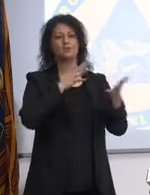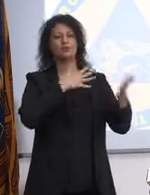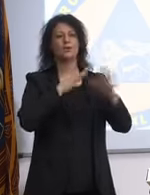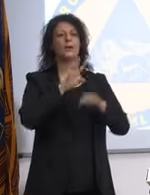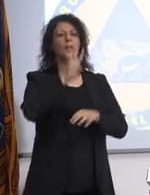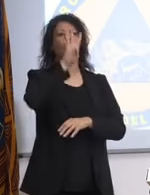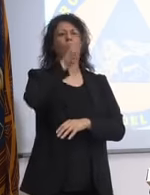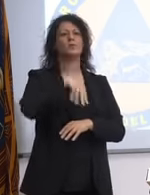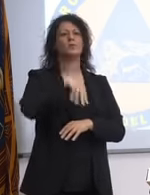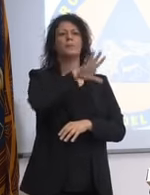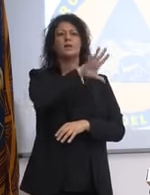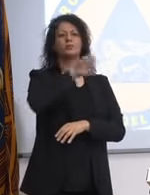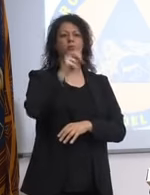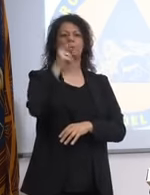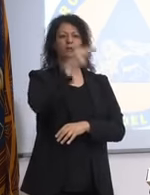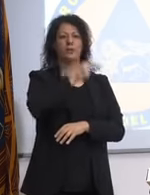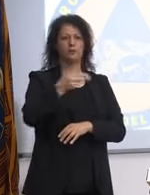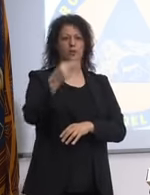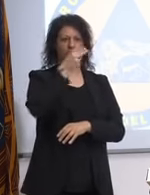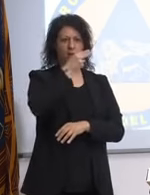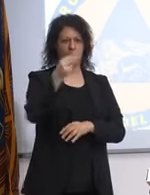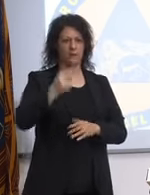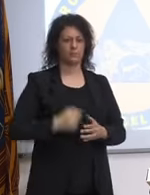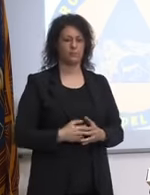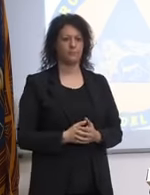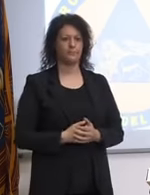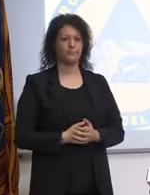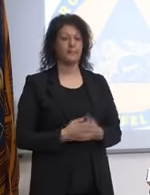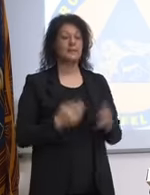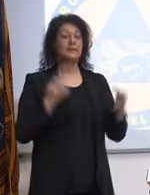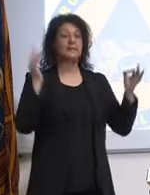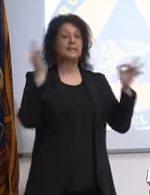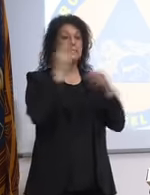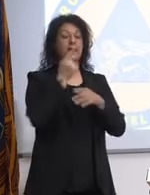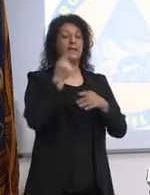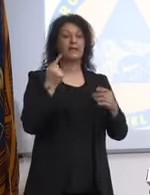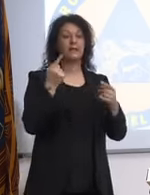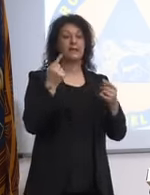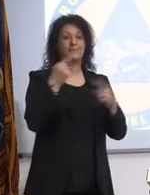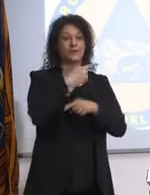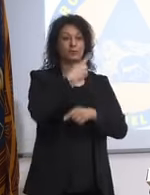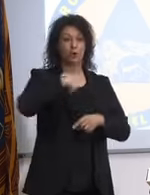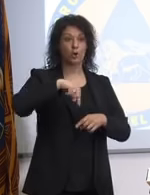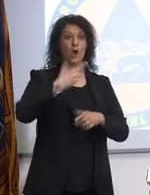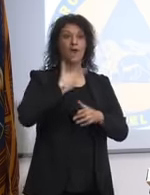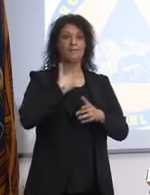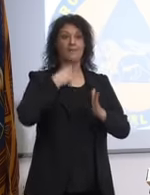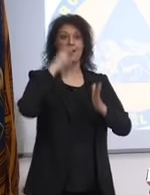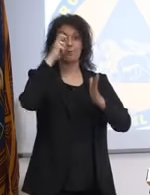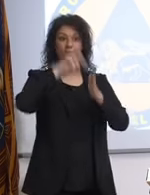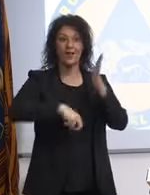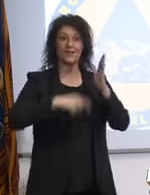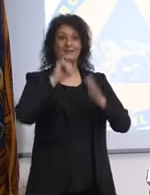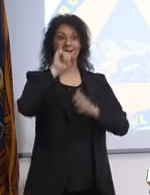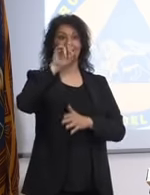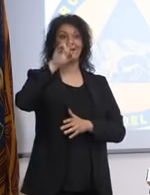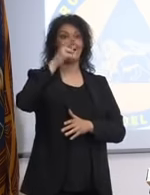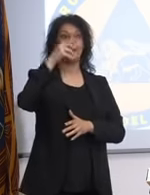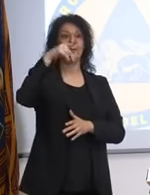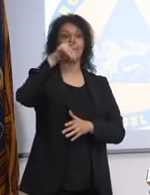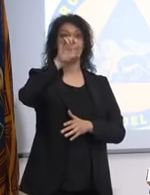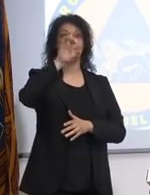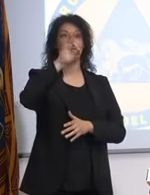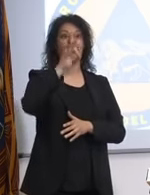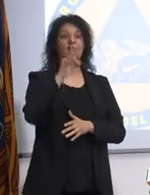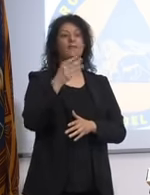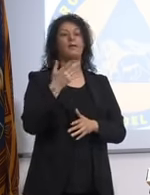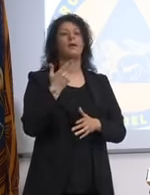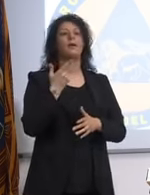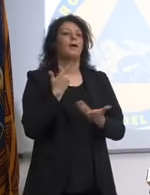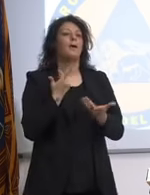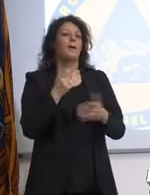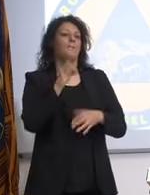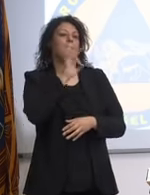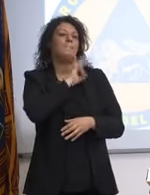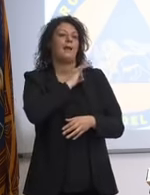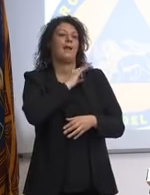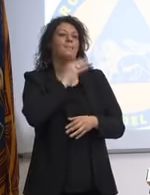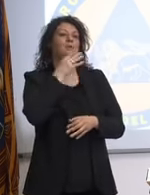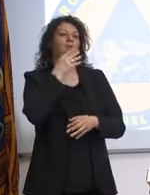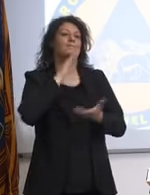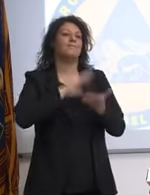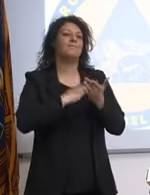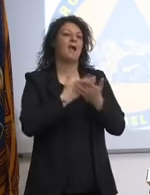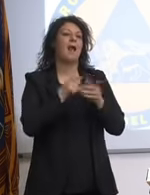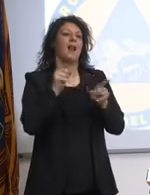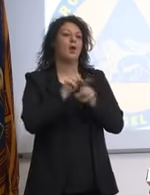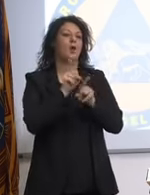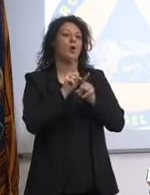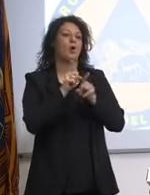avessimo applicato l'addizionale IRPEF di minima, oggi restituiremo parte dei 4.850